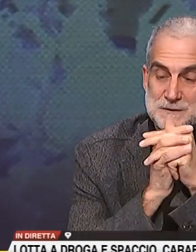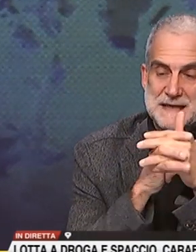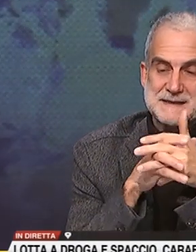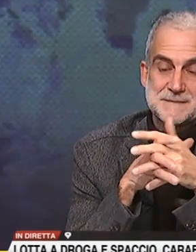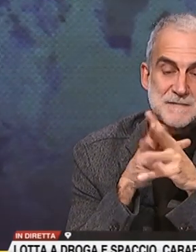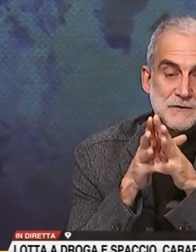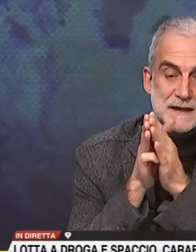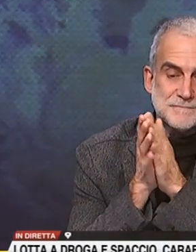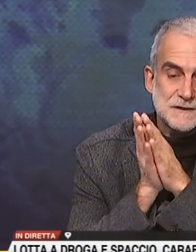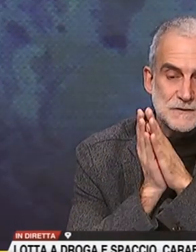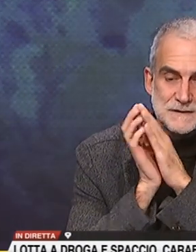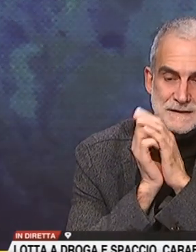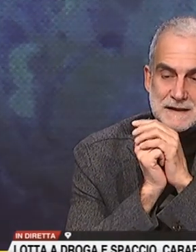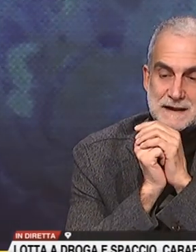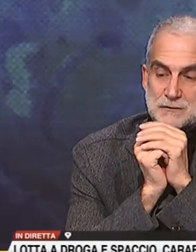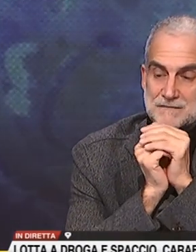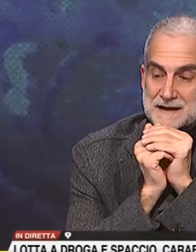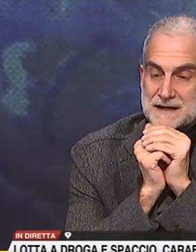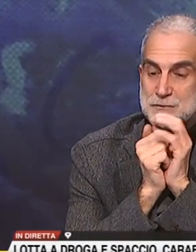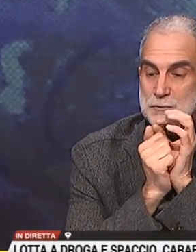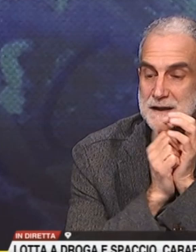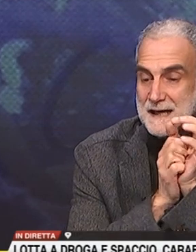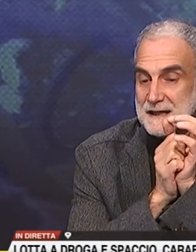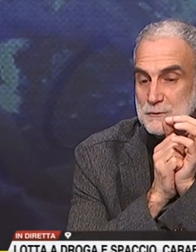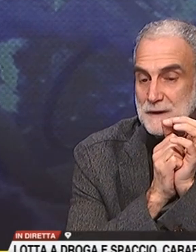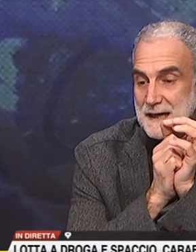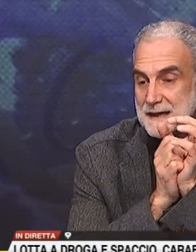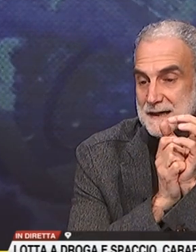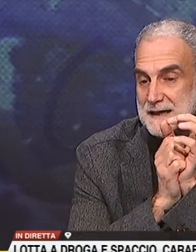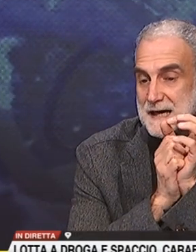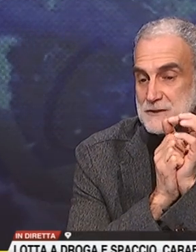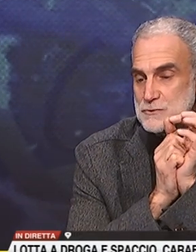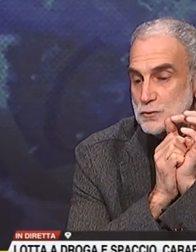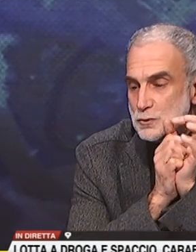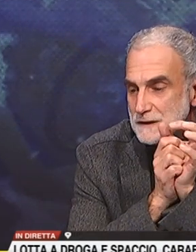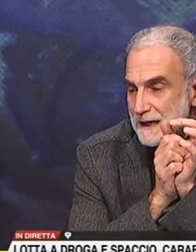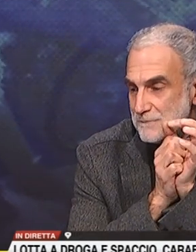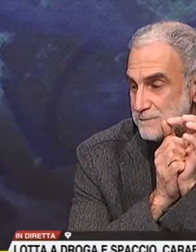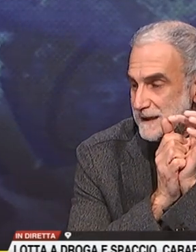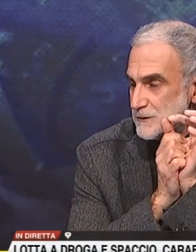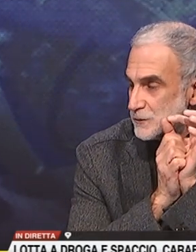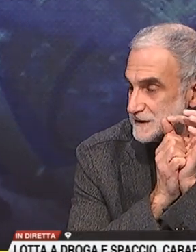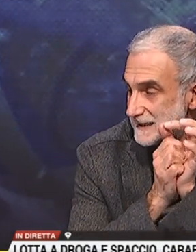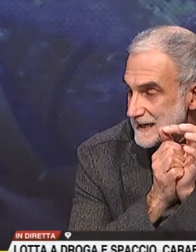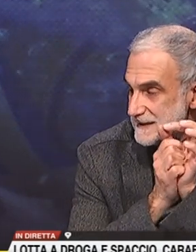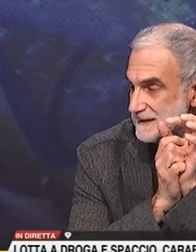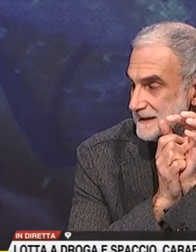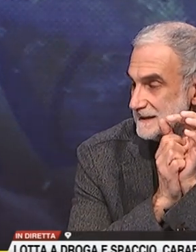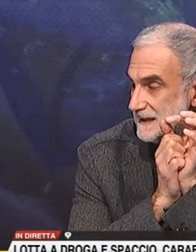alle sostanze, allora io credo che vada sottolineato la assoluta